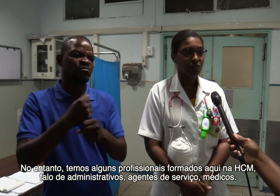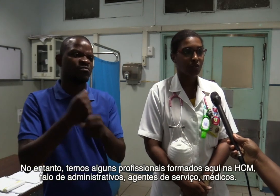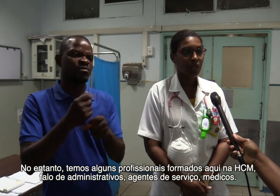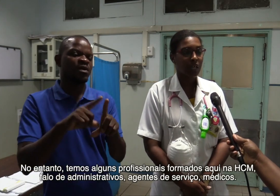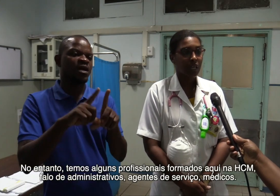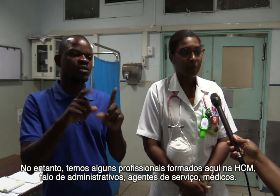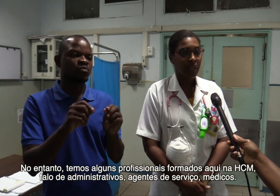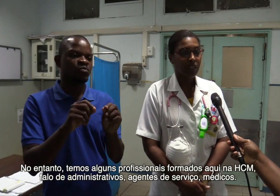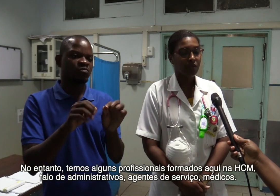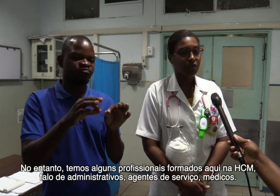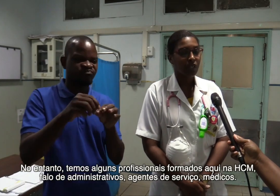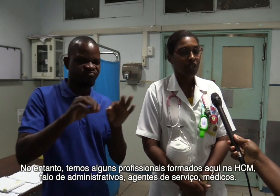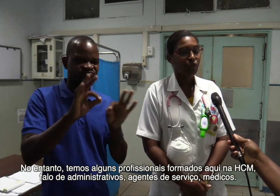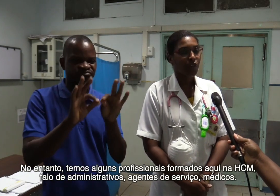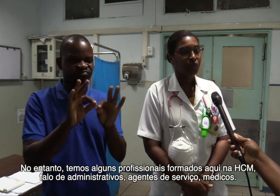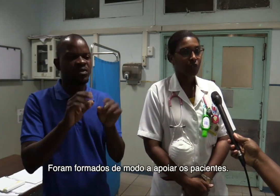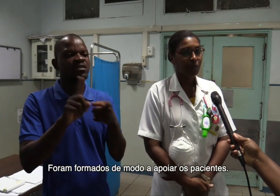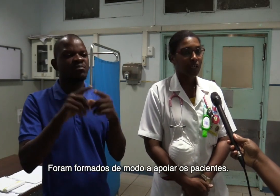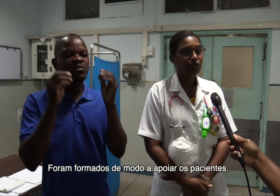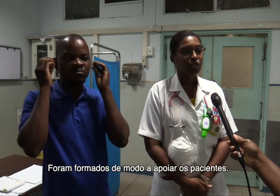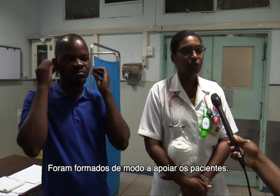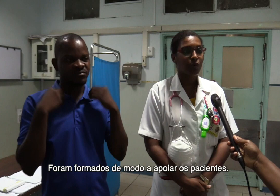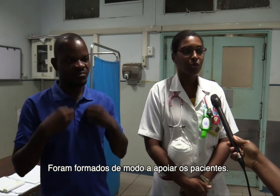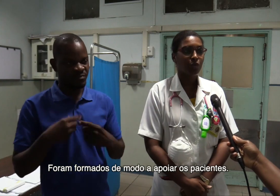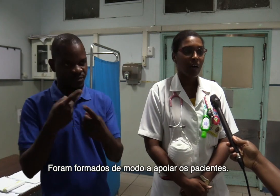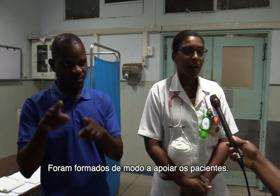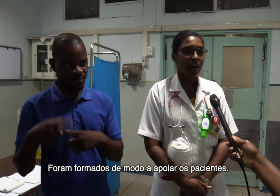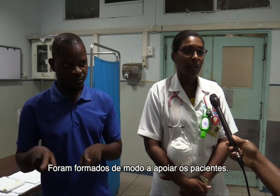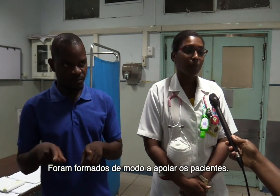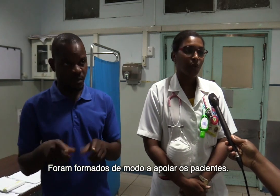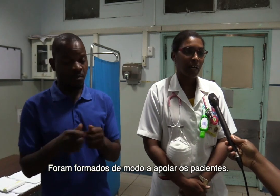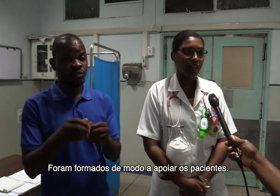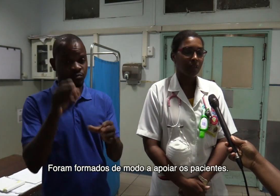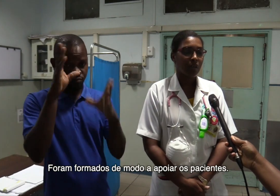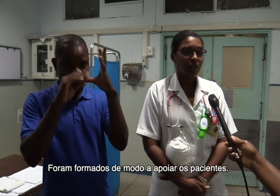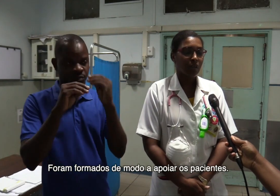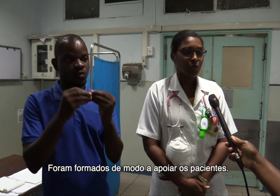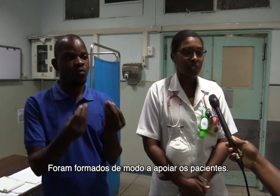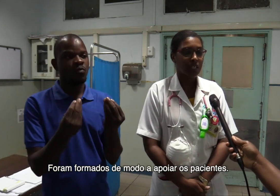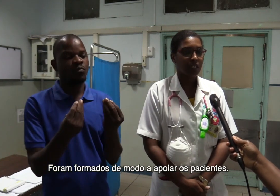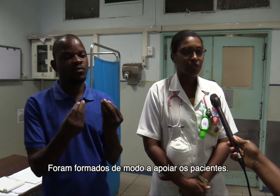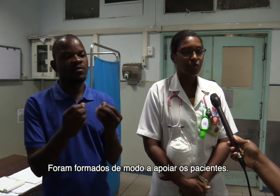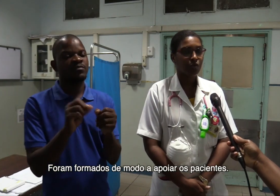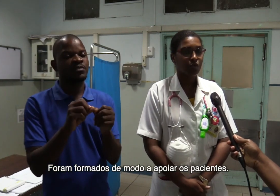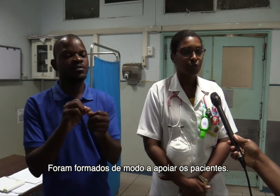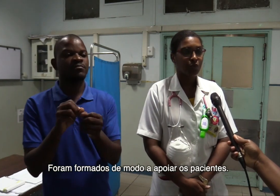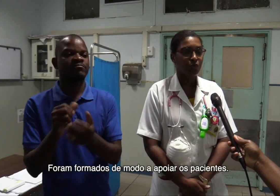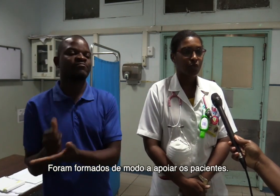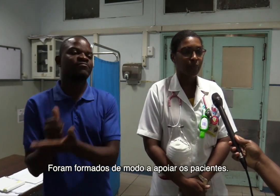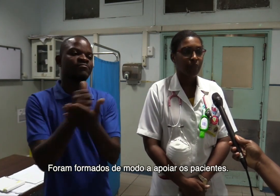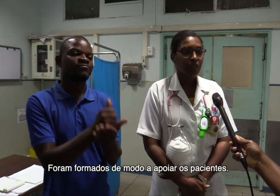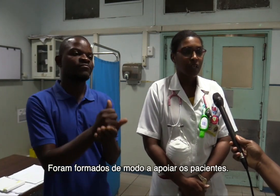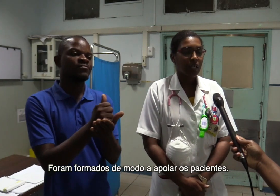serviço, médicos. Foram formados de modo a apoiar os pacientes surdos.